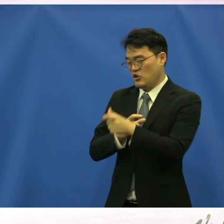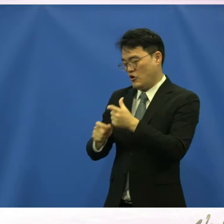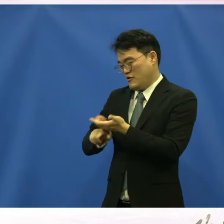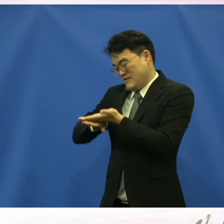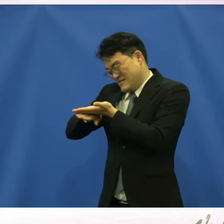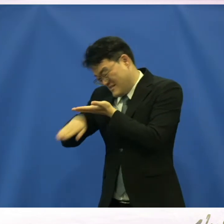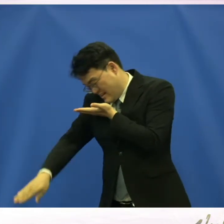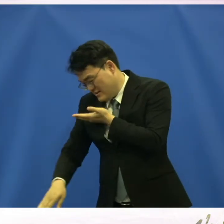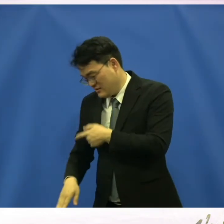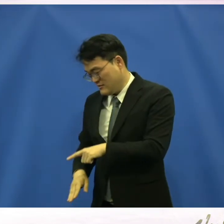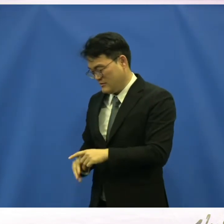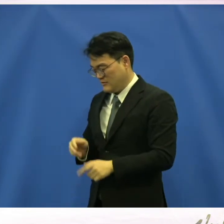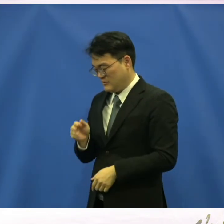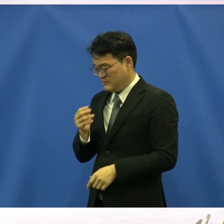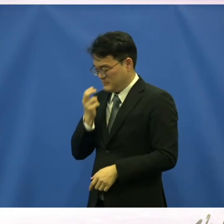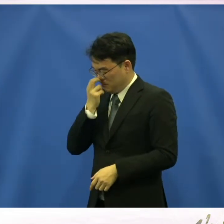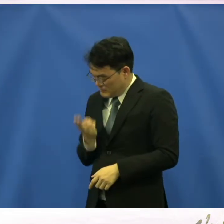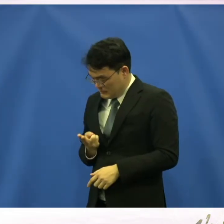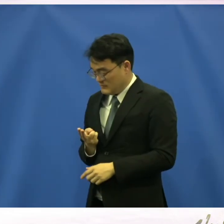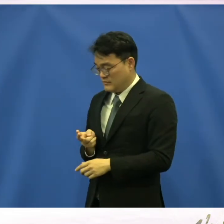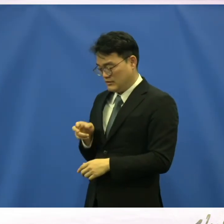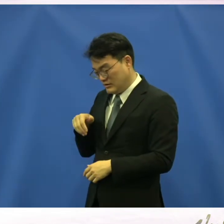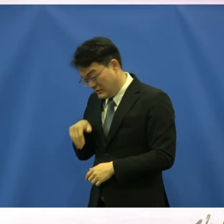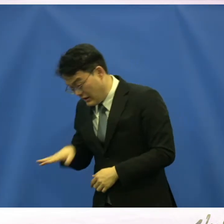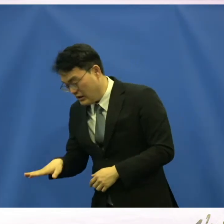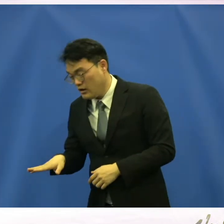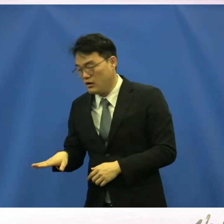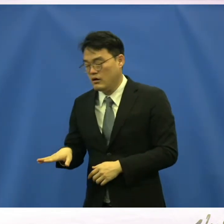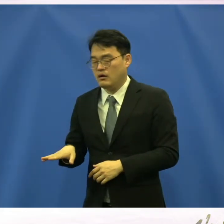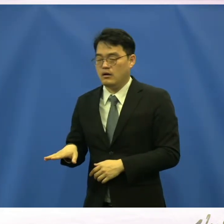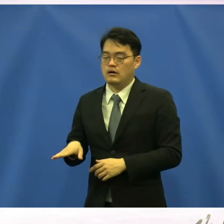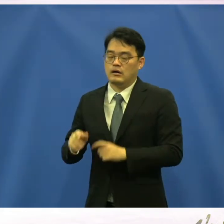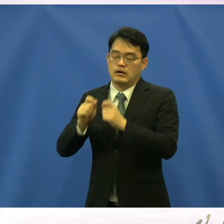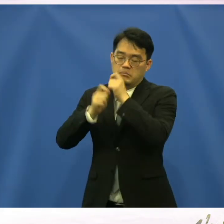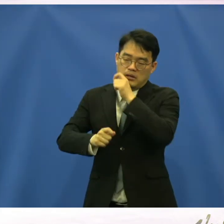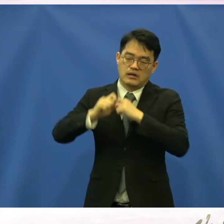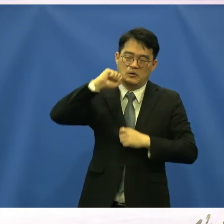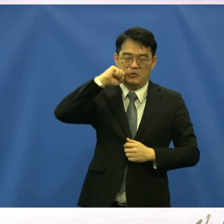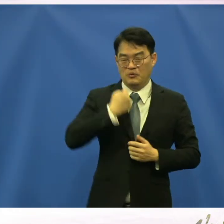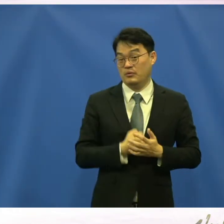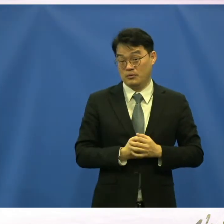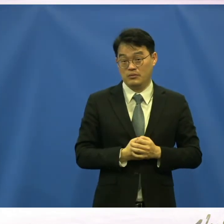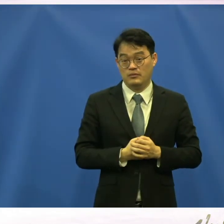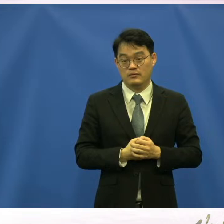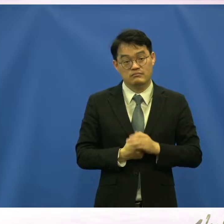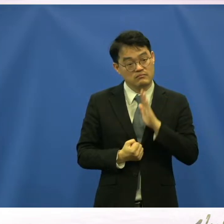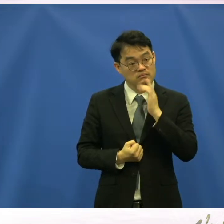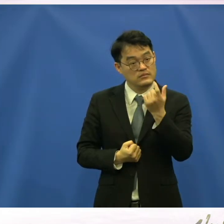반대로 살아가야 된다는 거죠. 자아 중심이요. 그래서 그리스도 중심으로.